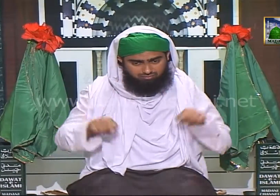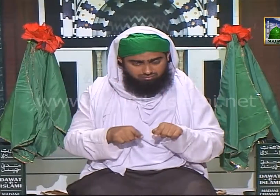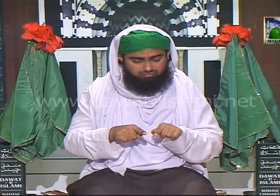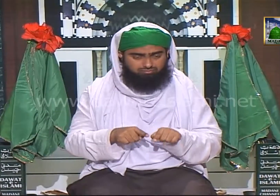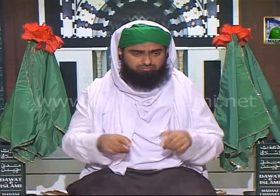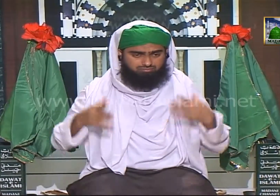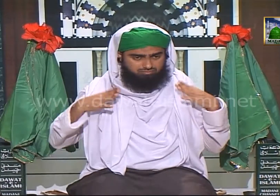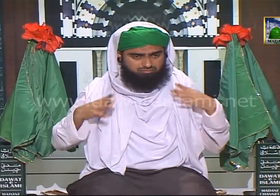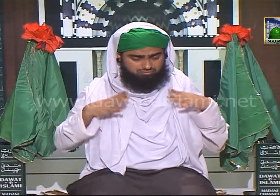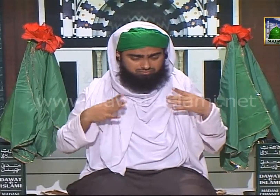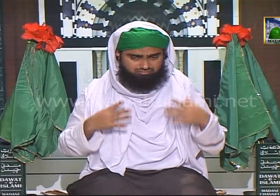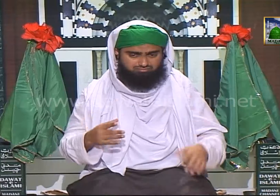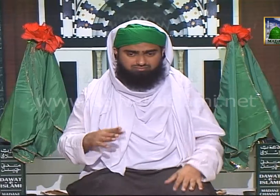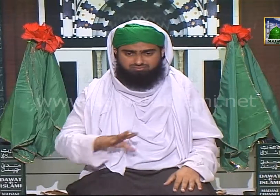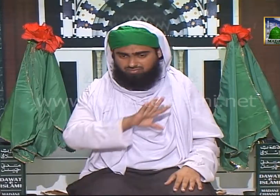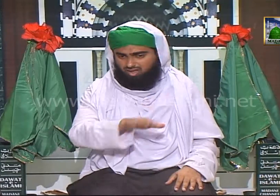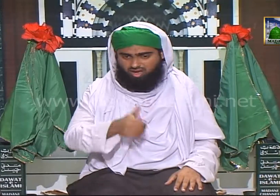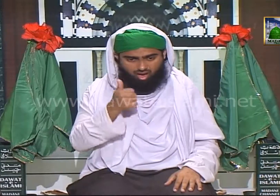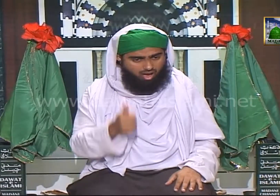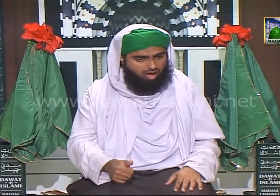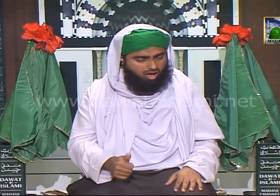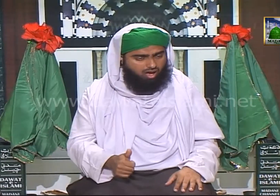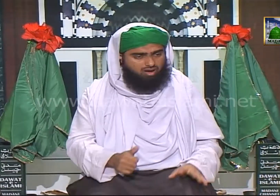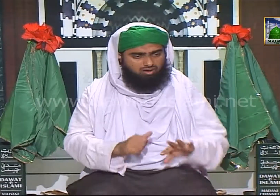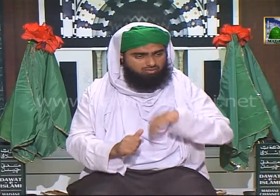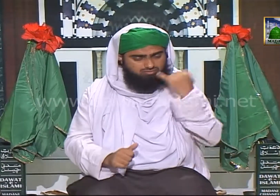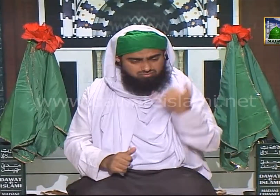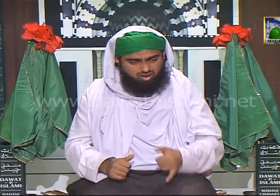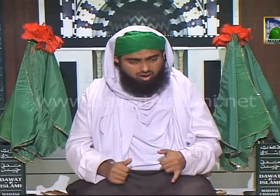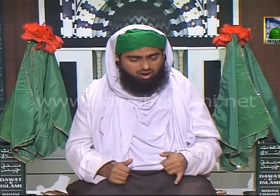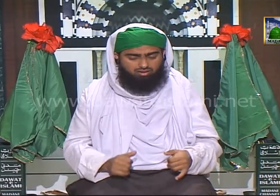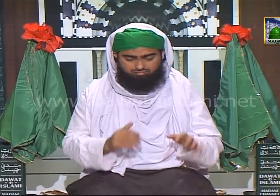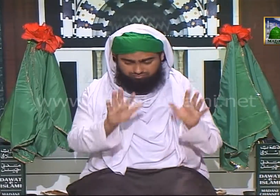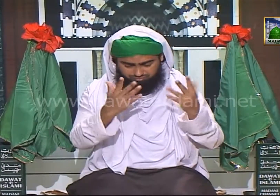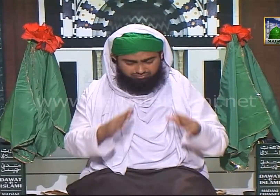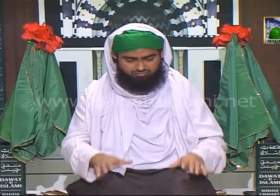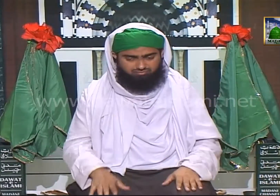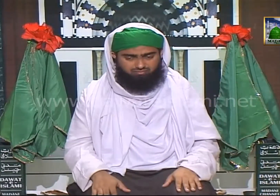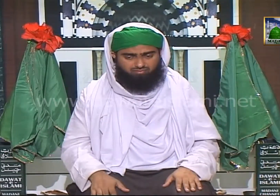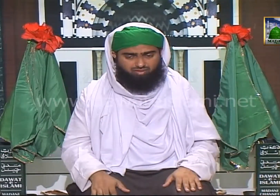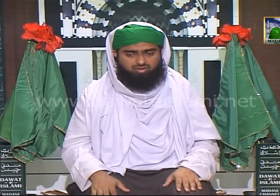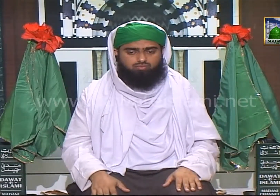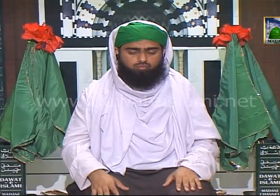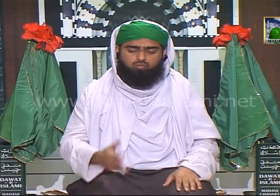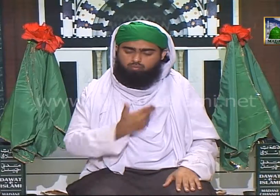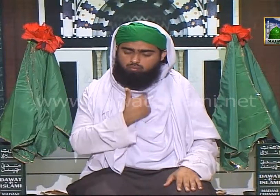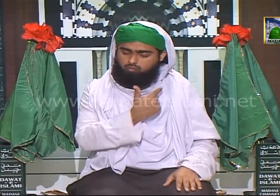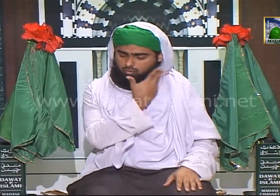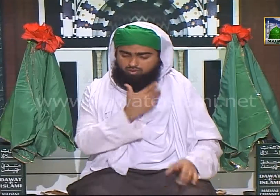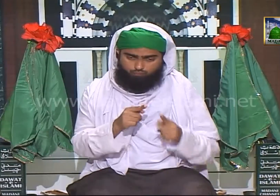کے یہ نہیں کہ ساری روزی حرام ہی حرام. میں تو ایک موازنہ کر رہا تھا کہ یہ نسبتاً زیادہ حلال اور آسان معلوم ہوتی ہے